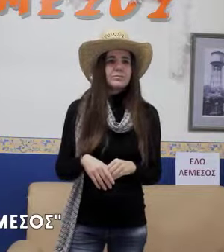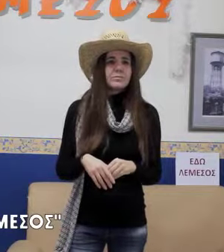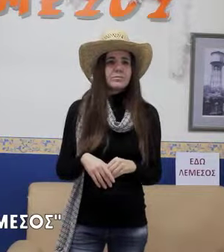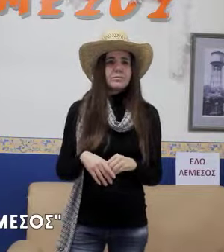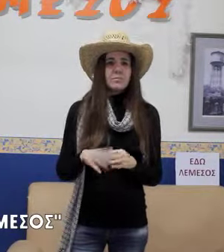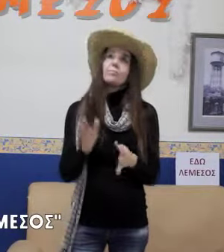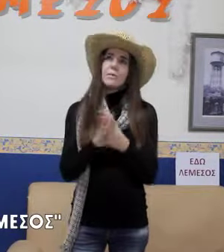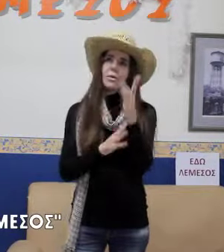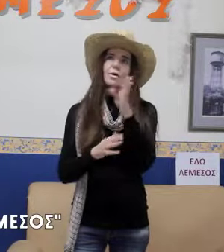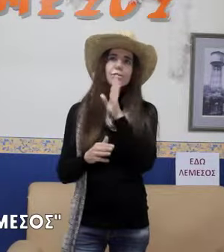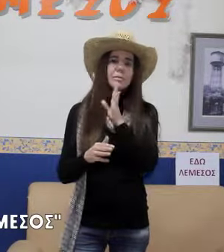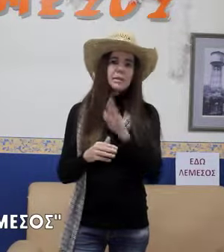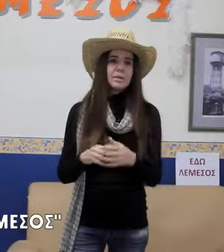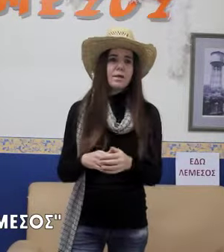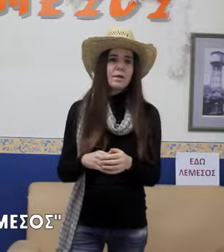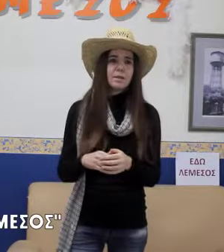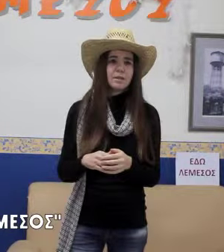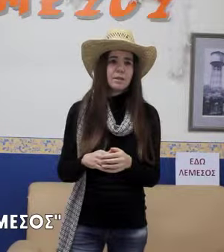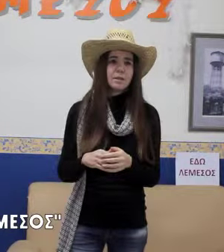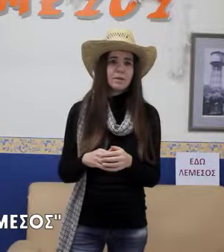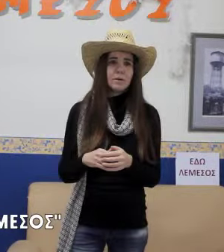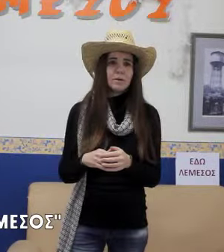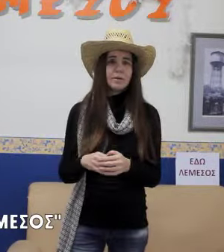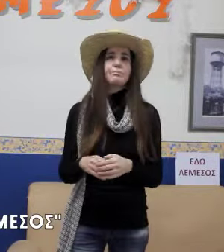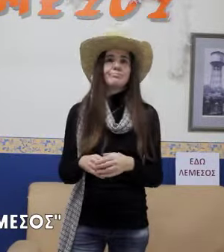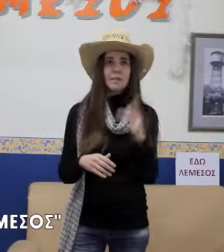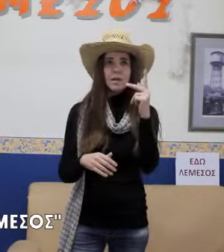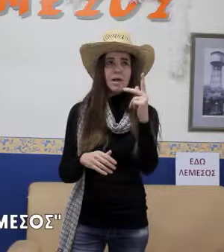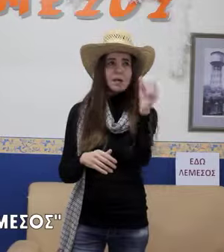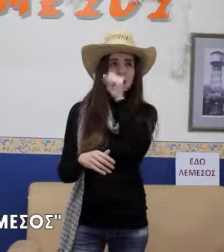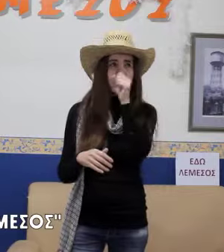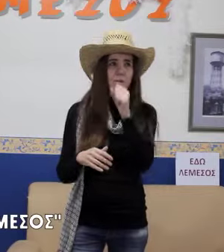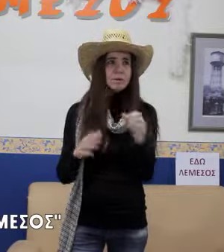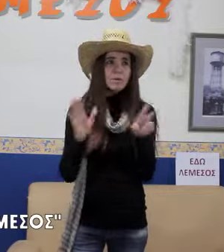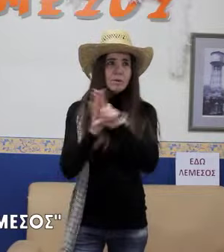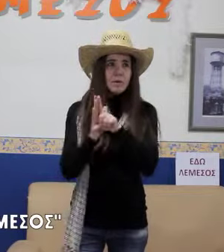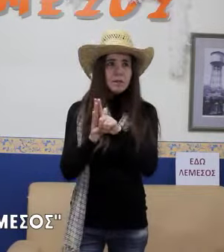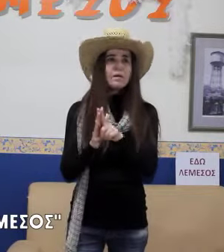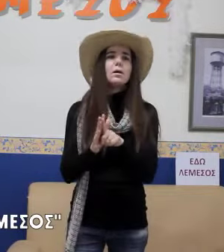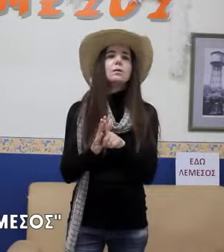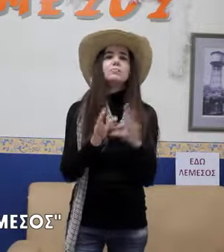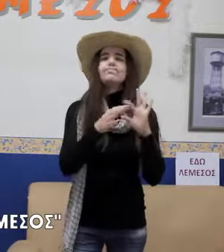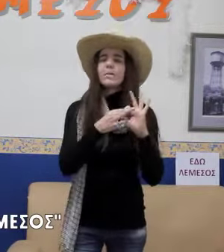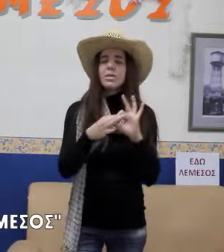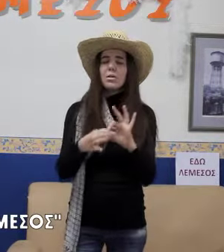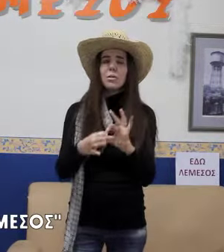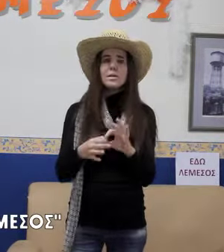12 το μεσημέρι. Οι Καντάδοροι Λεμεσού τραγουδούν στην πλατεία Σαριπόλη.